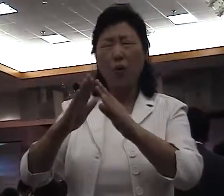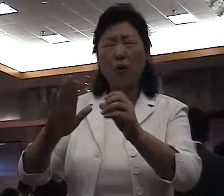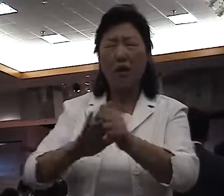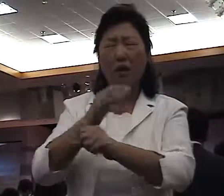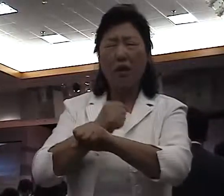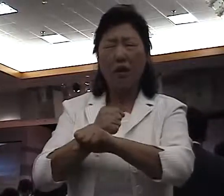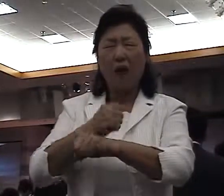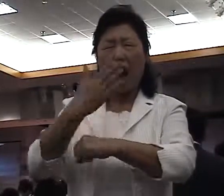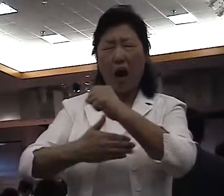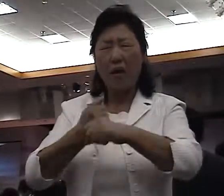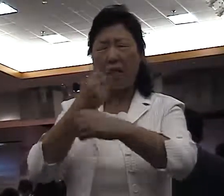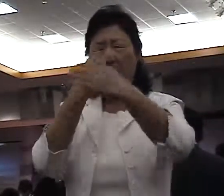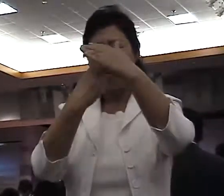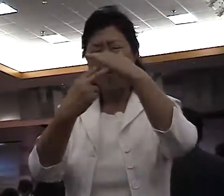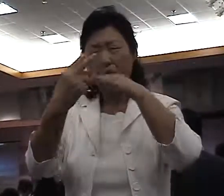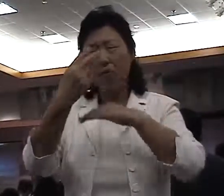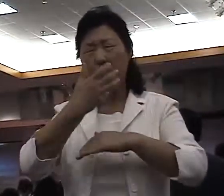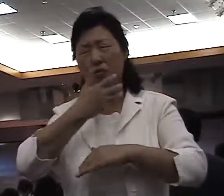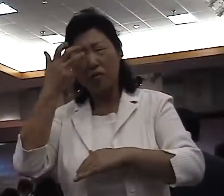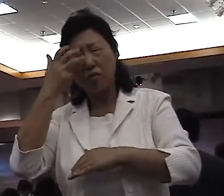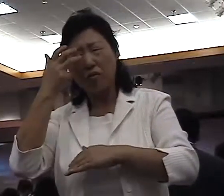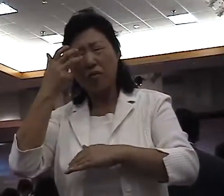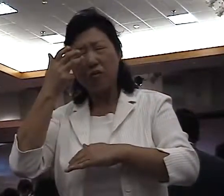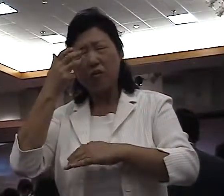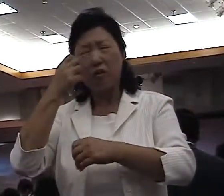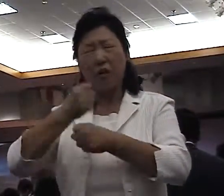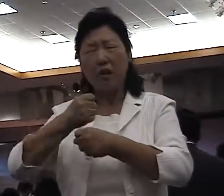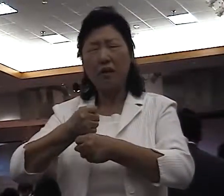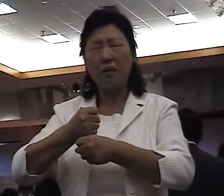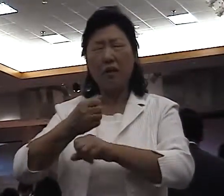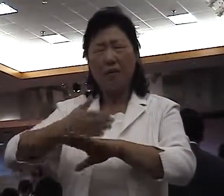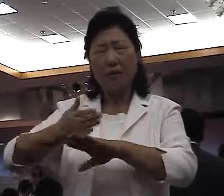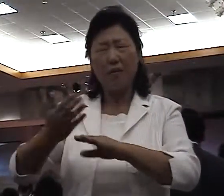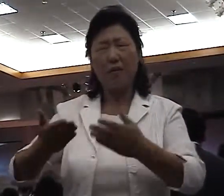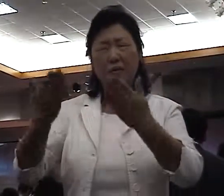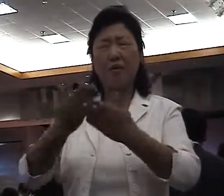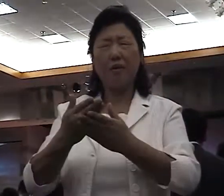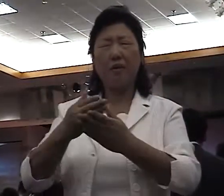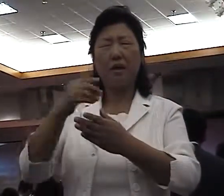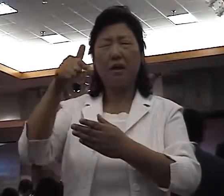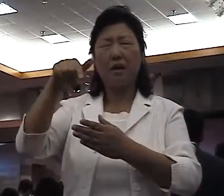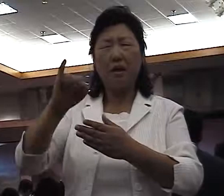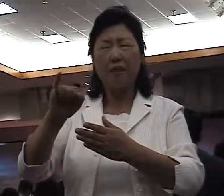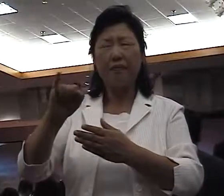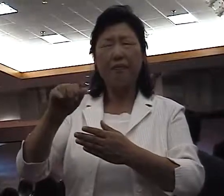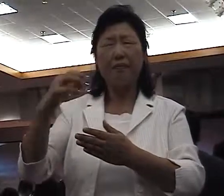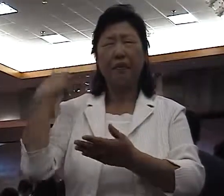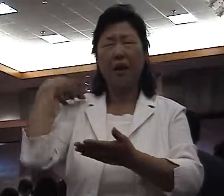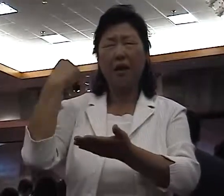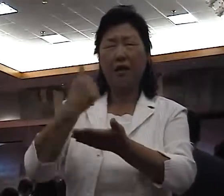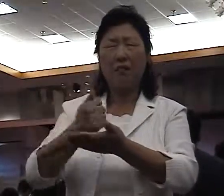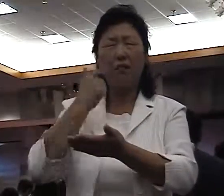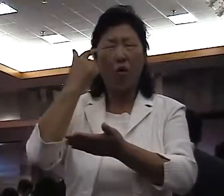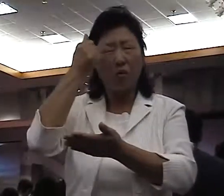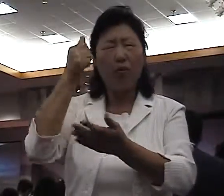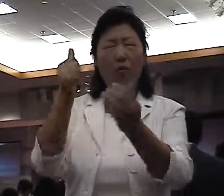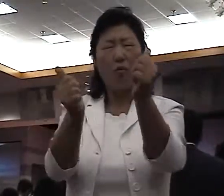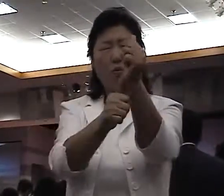가심을 감사드립니다. 아멘. 김승우 담임 목사님과 여러 부교육자들을 성령의 강한 팔로